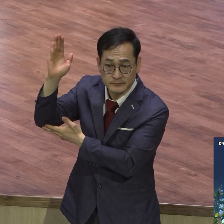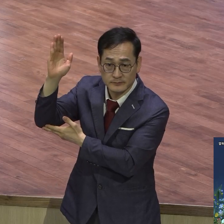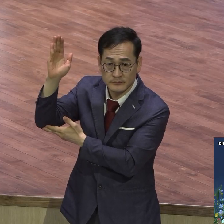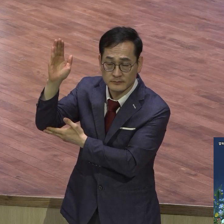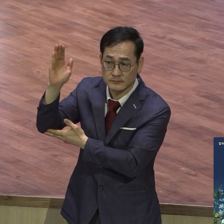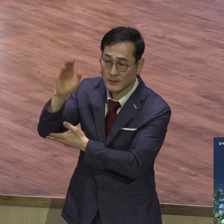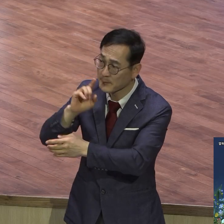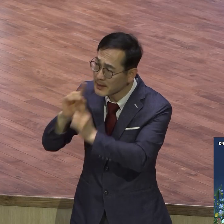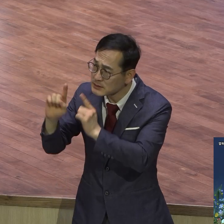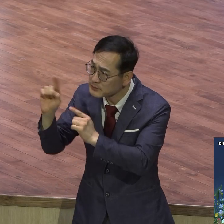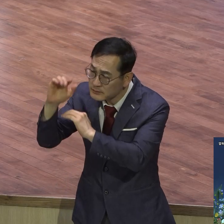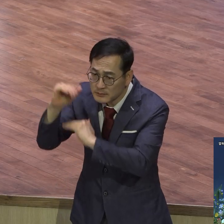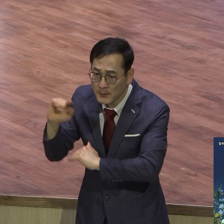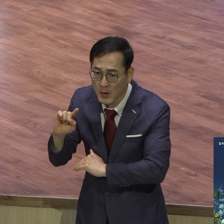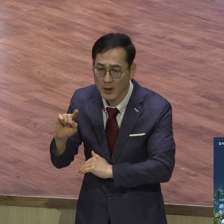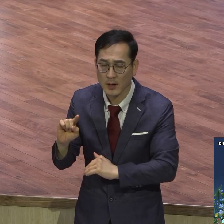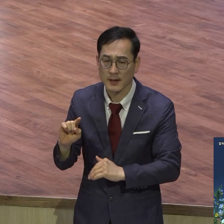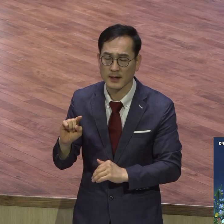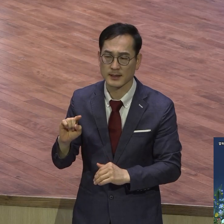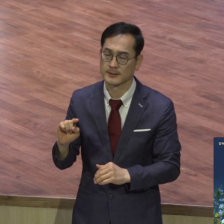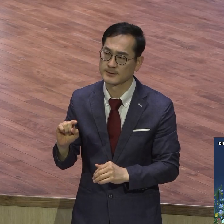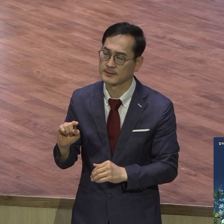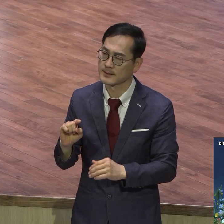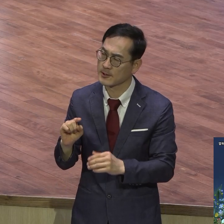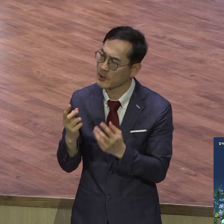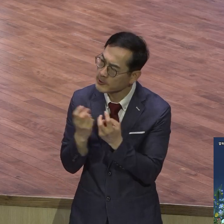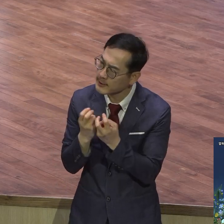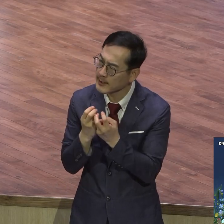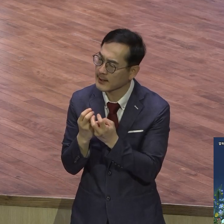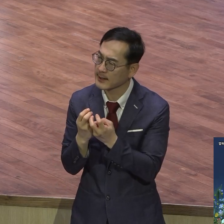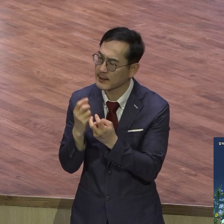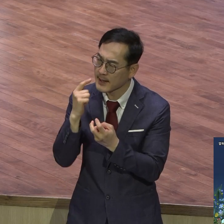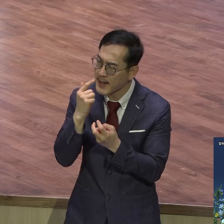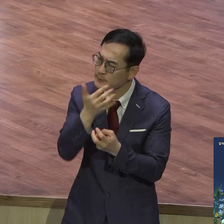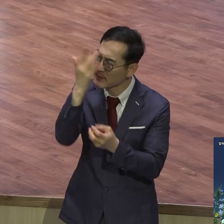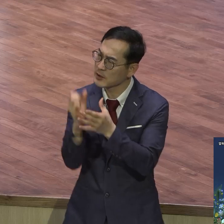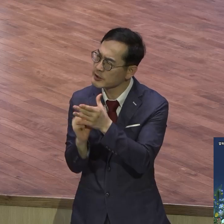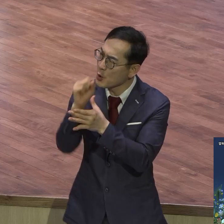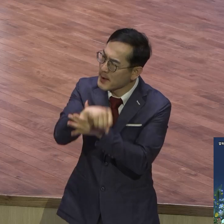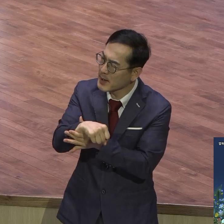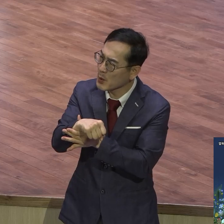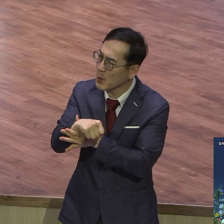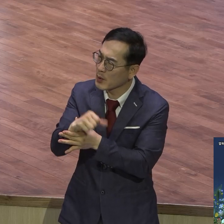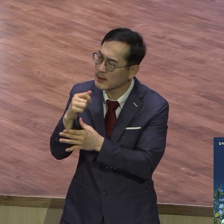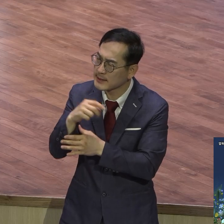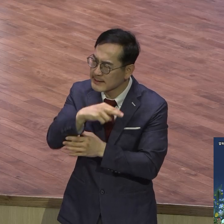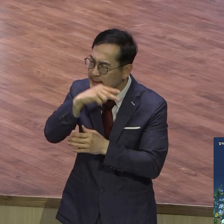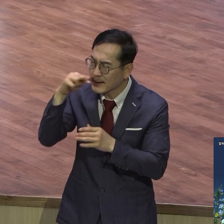열매를 맺고 향기로운 신앙생활을 할 수 있느냐라는 내용이에요.